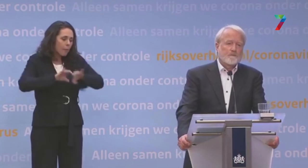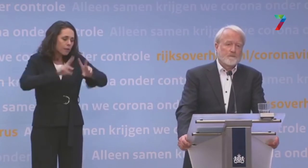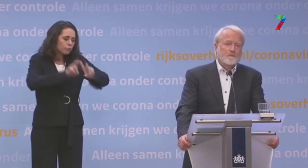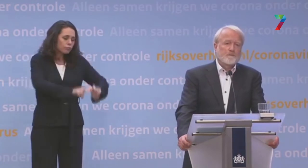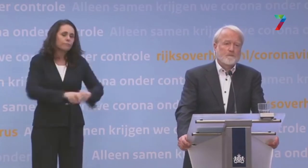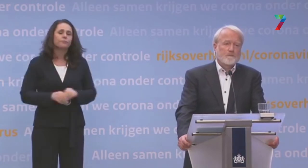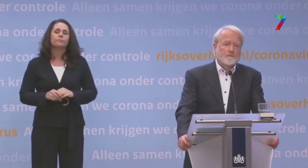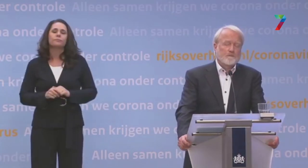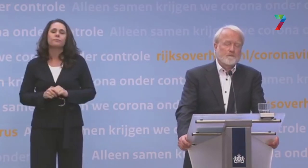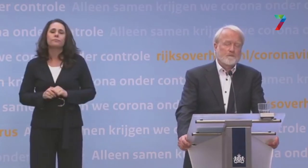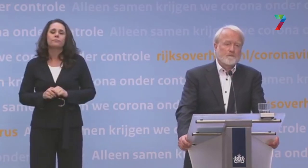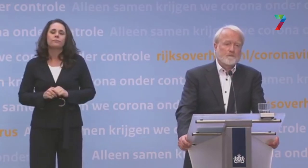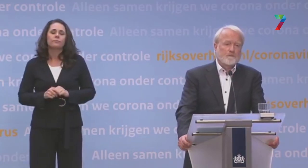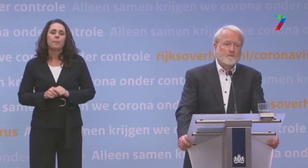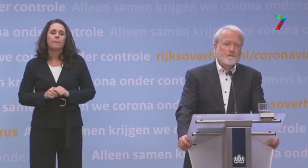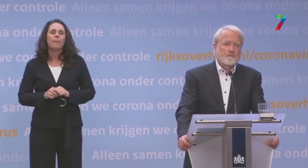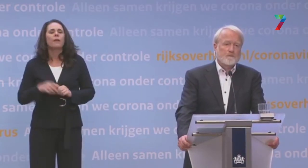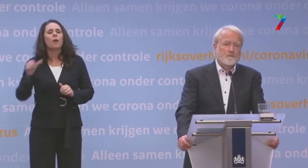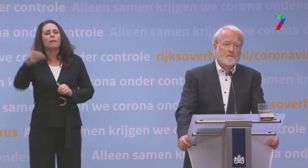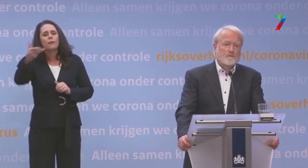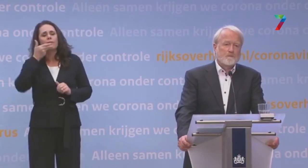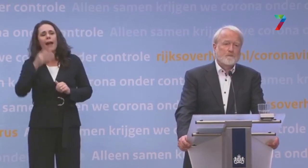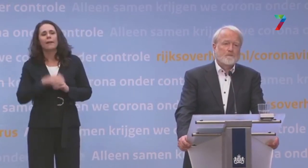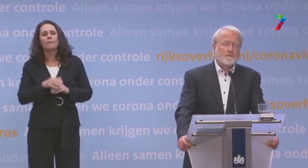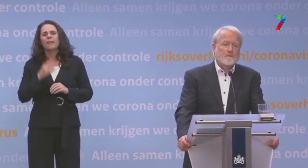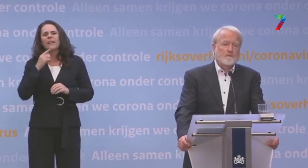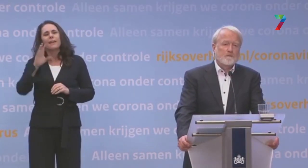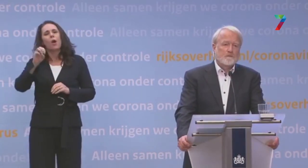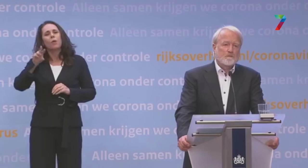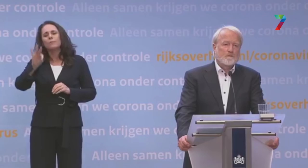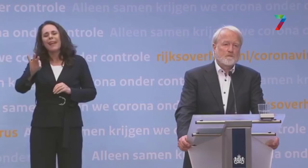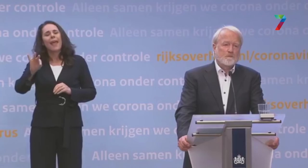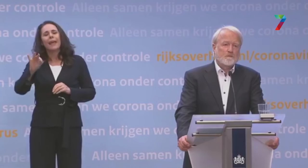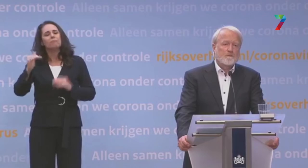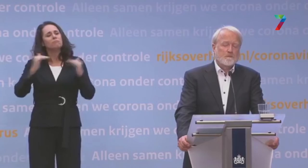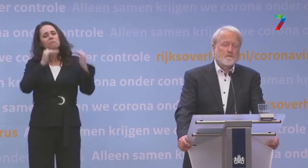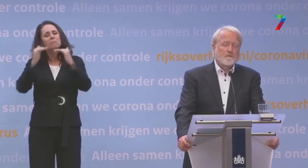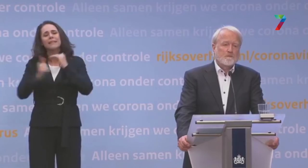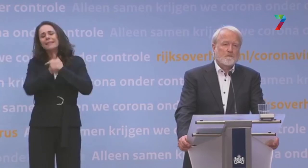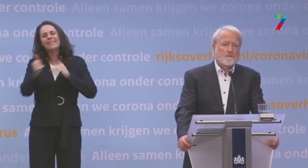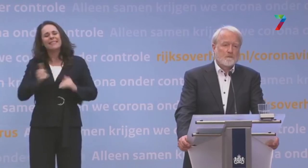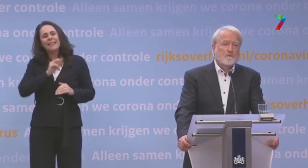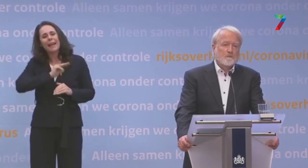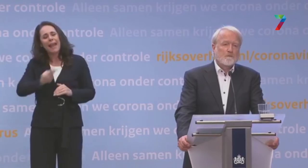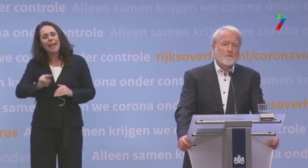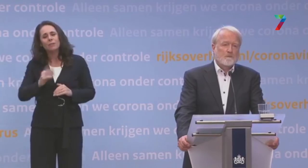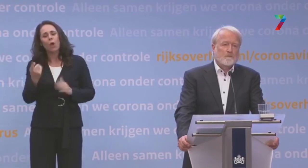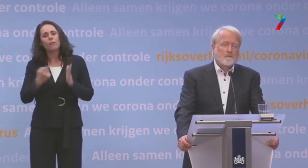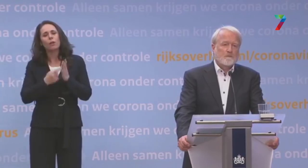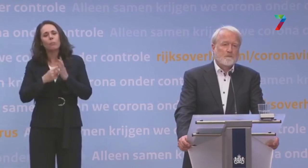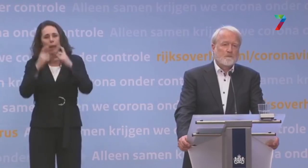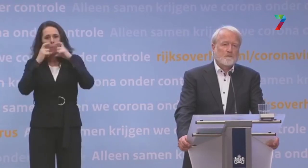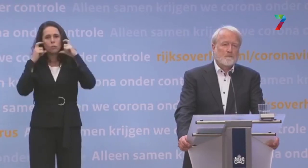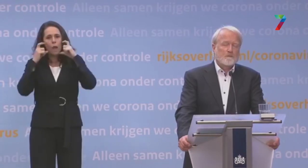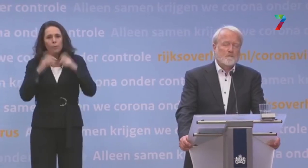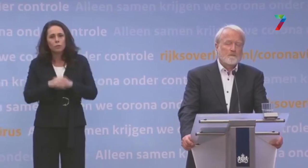Een andere vraag. Er was in het OMT ook geen consensus over het gebruik van mondkapjes buiten de zorg, las ik. Meneer